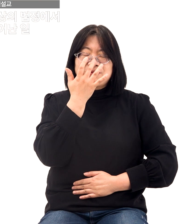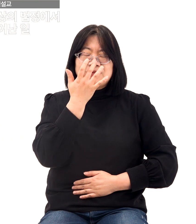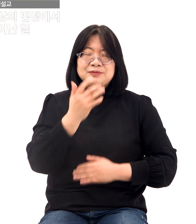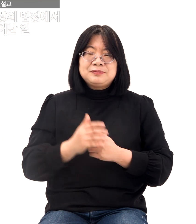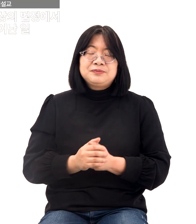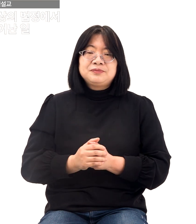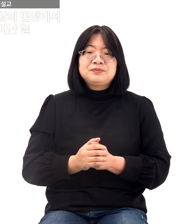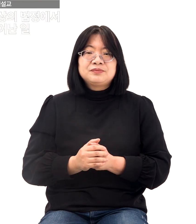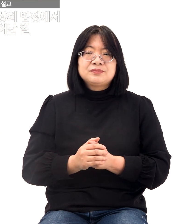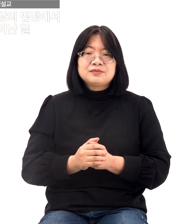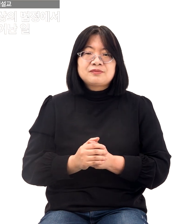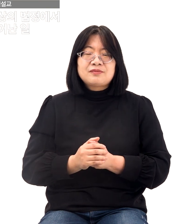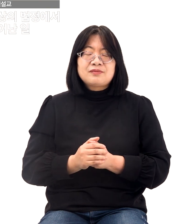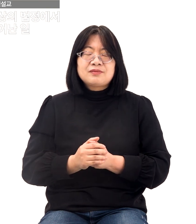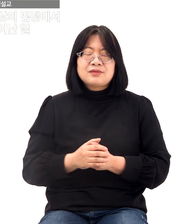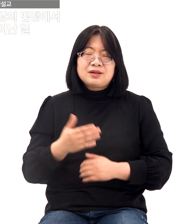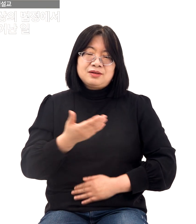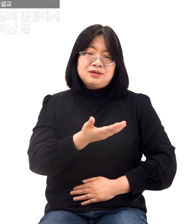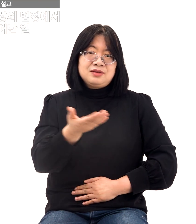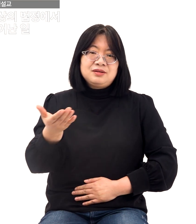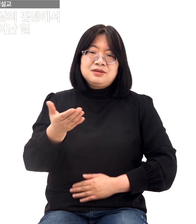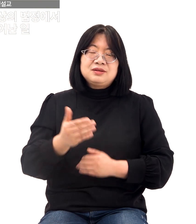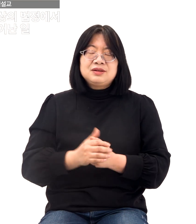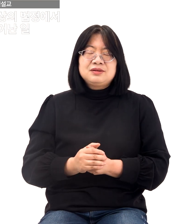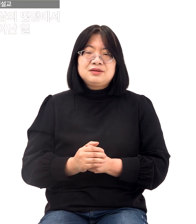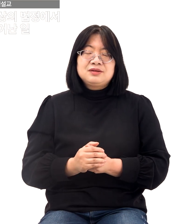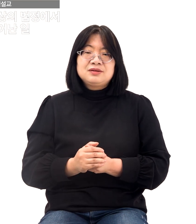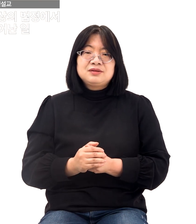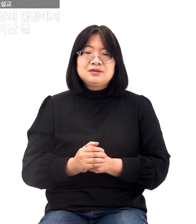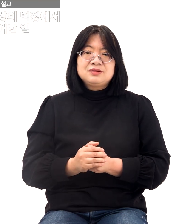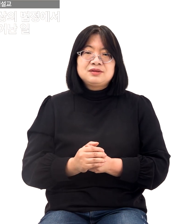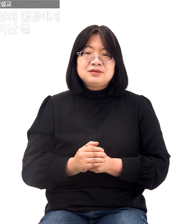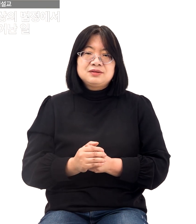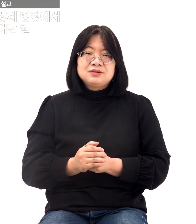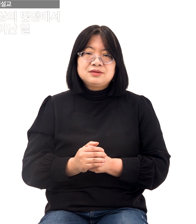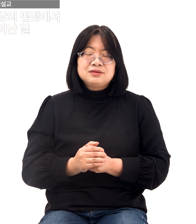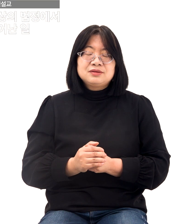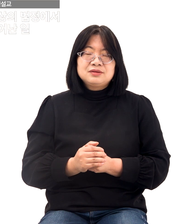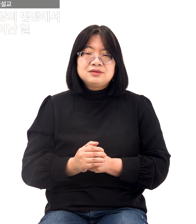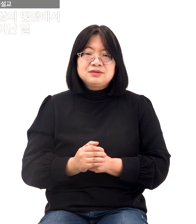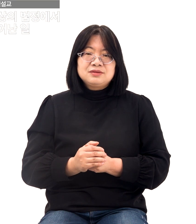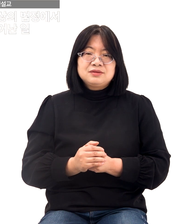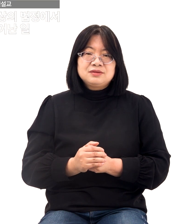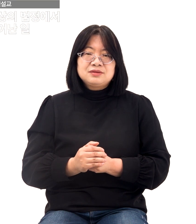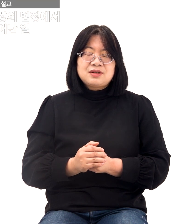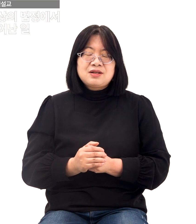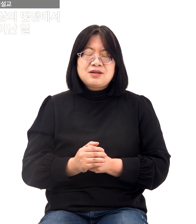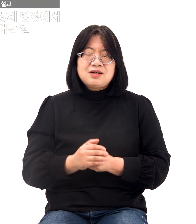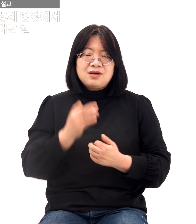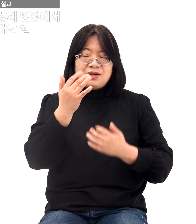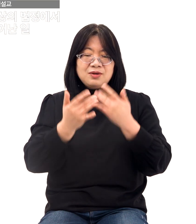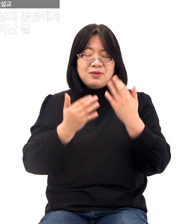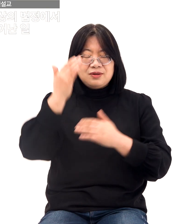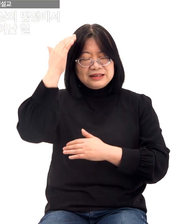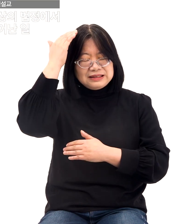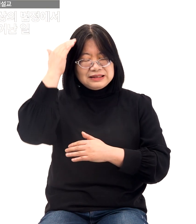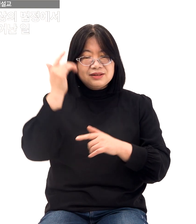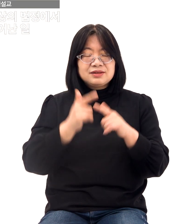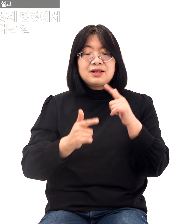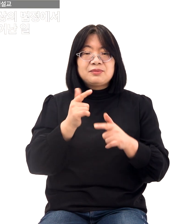거예요. 자, 여러분 아까 불에 끄슬린 나무가 등장을